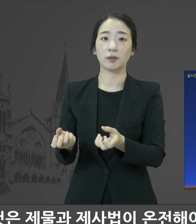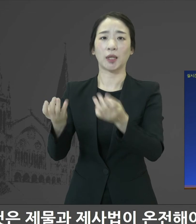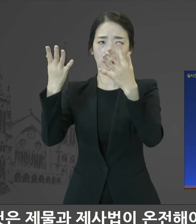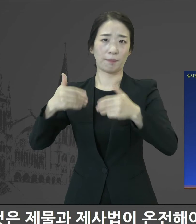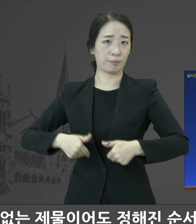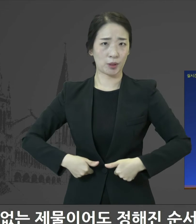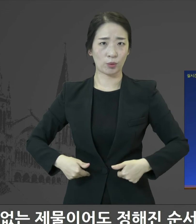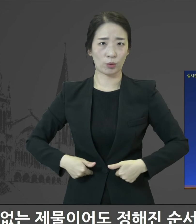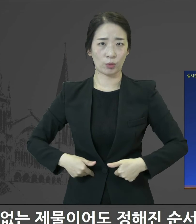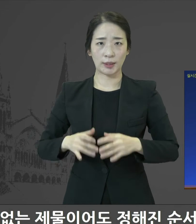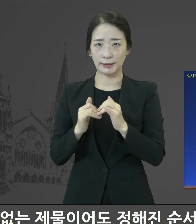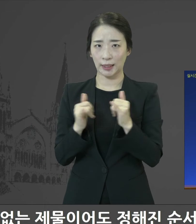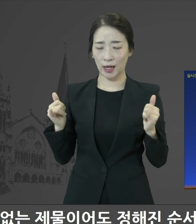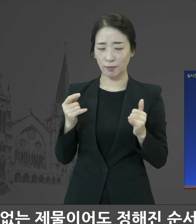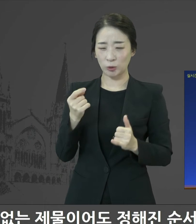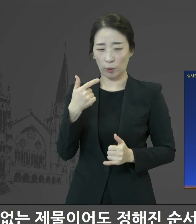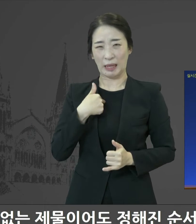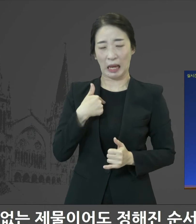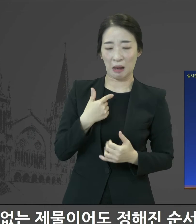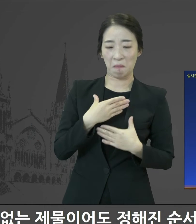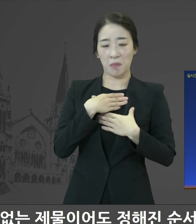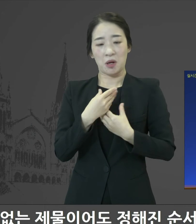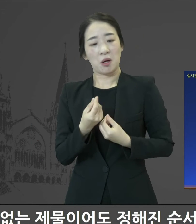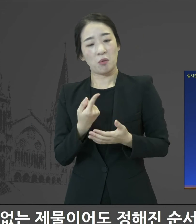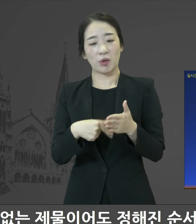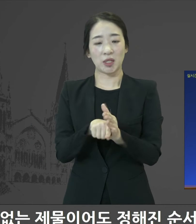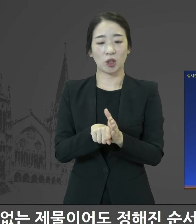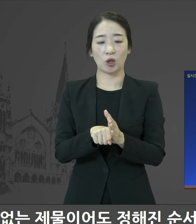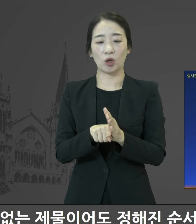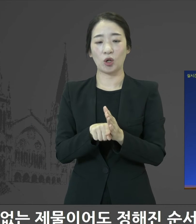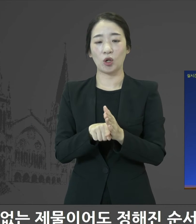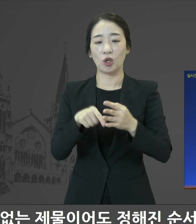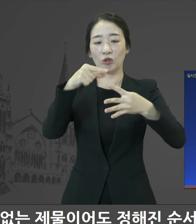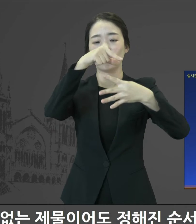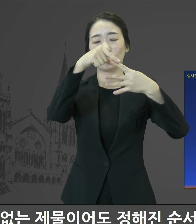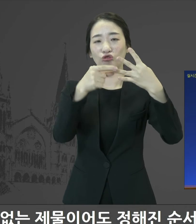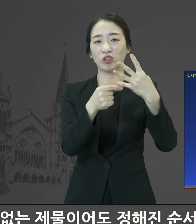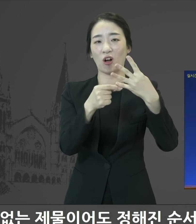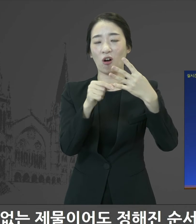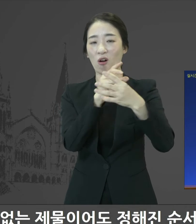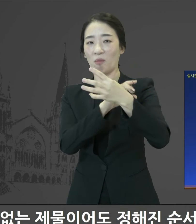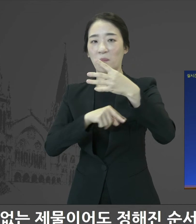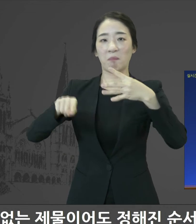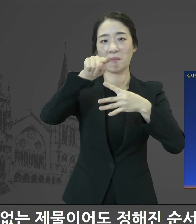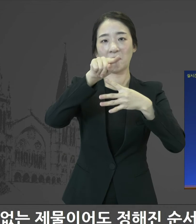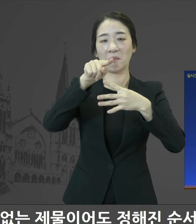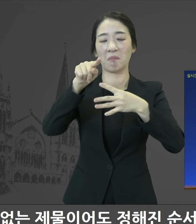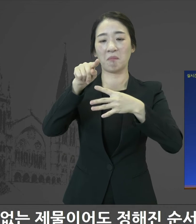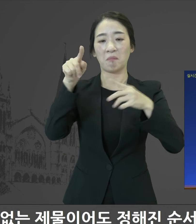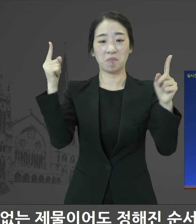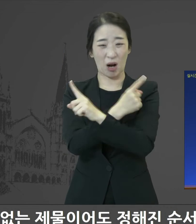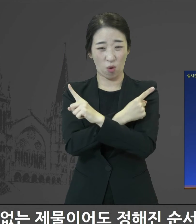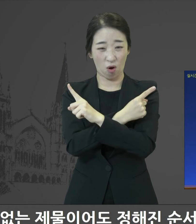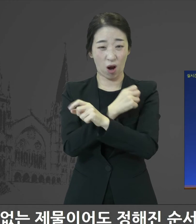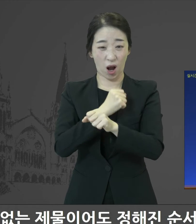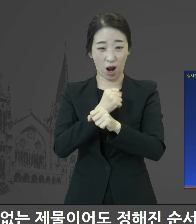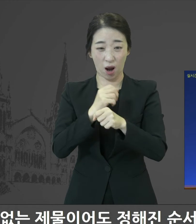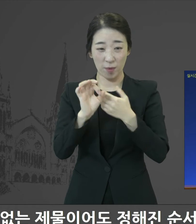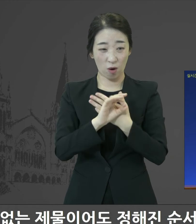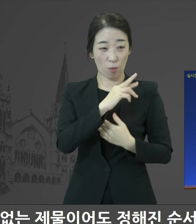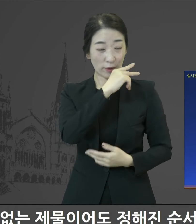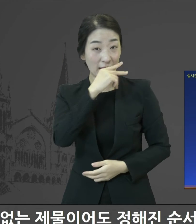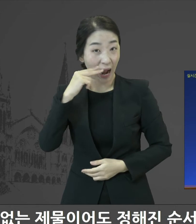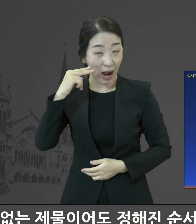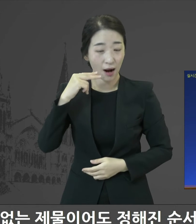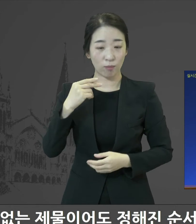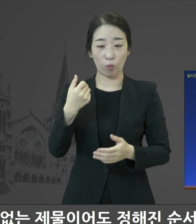인간이 조금이라도 편하자고 해서 이 순서를 바꾼다거나 그때 제사 때 사용되는 향이라든가 기름 같은 거, 이